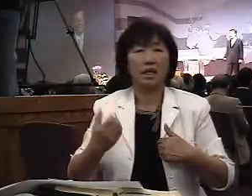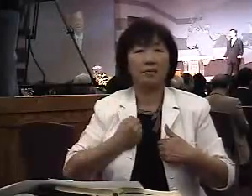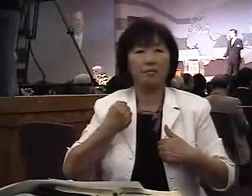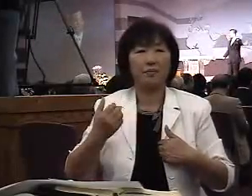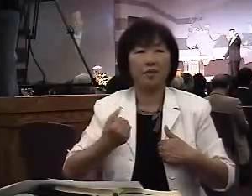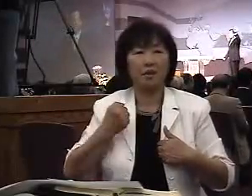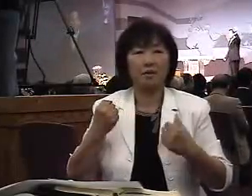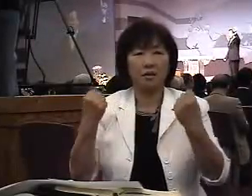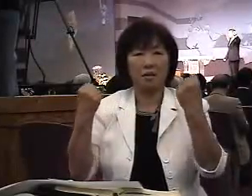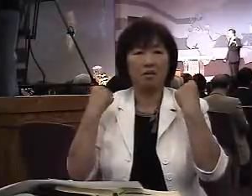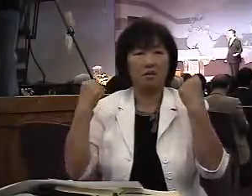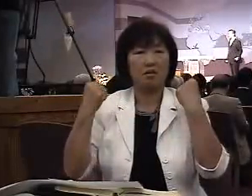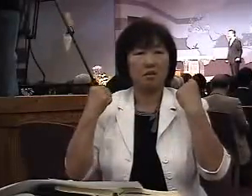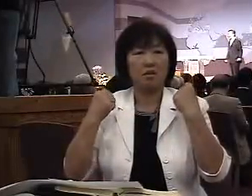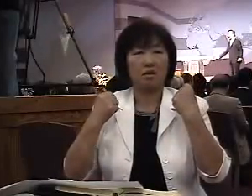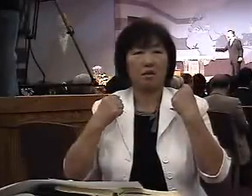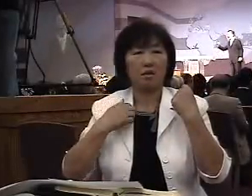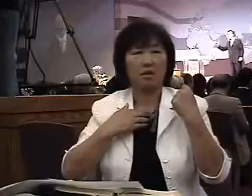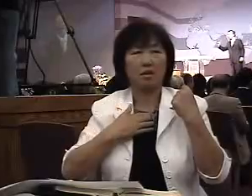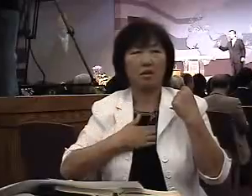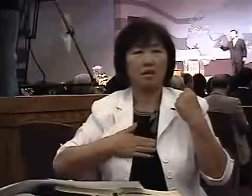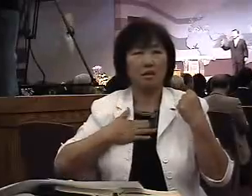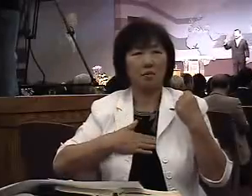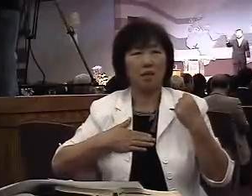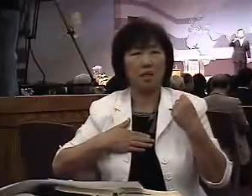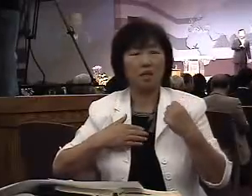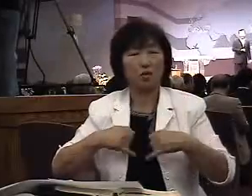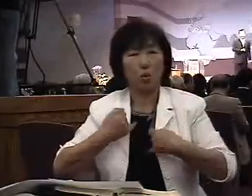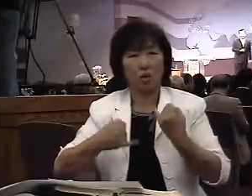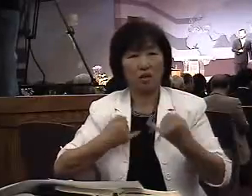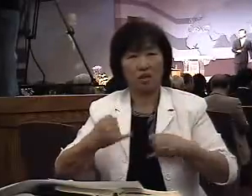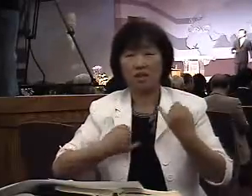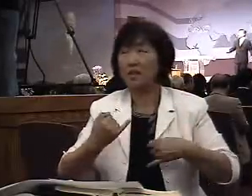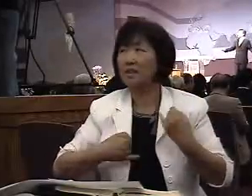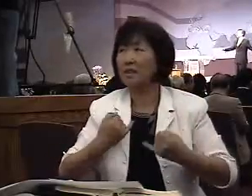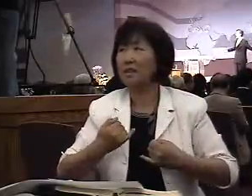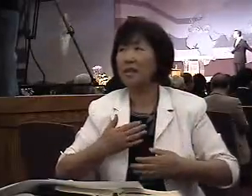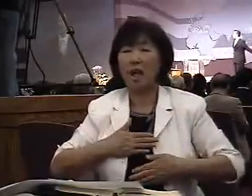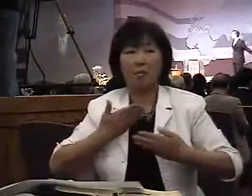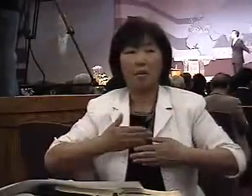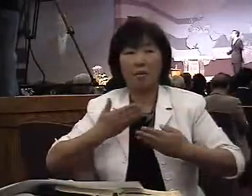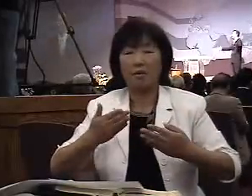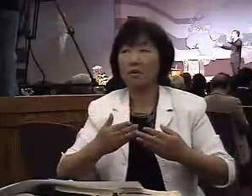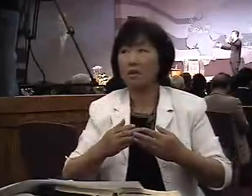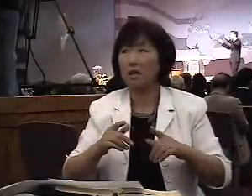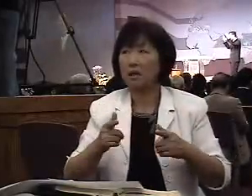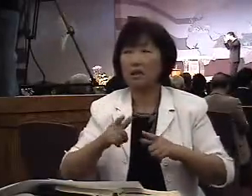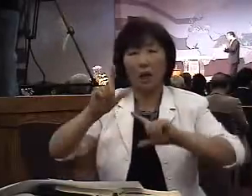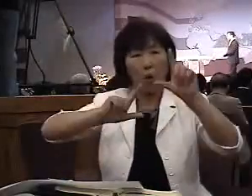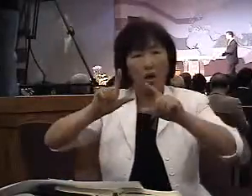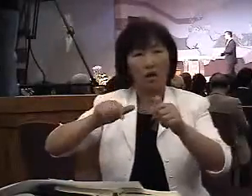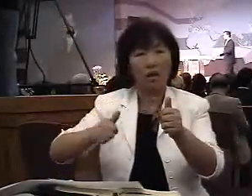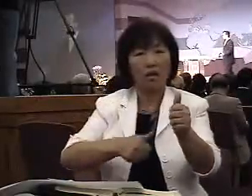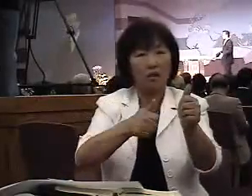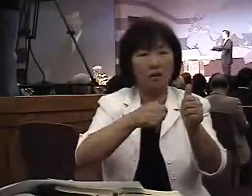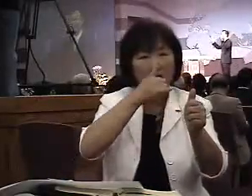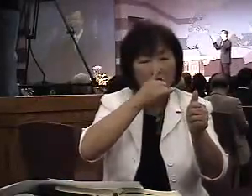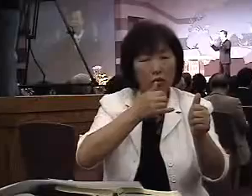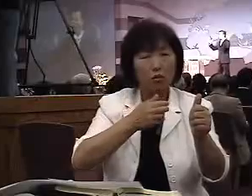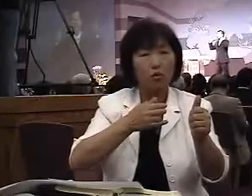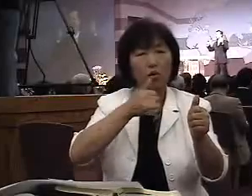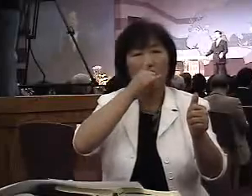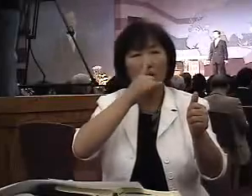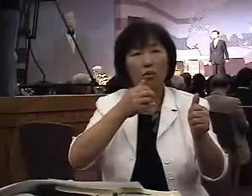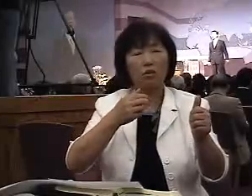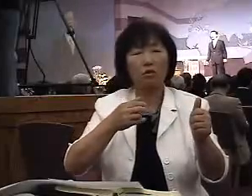말씀을 합니다. 여러분 joy가 무엇입니까? happiness와 다릅니다. happiness는 상황에 따라서 있을 수도